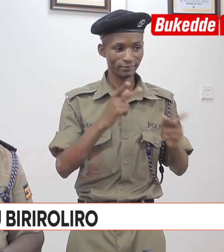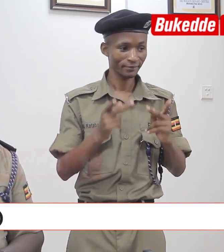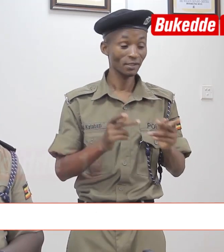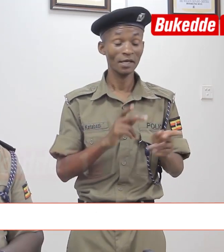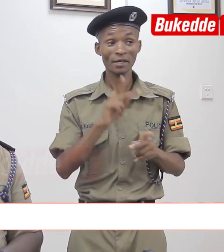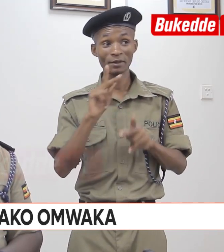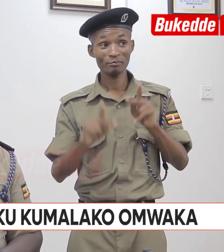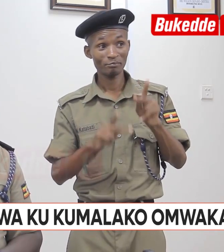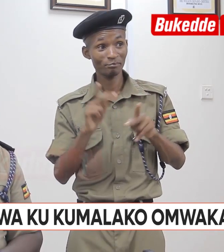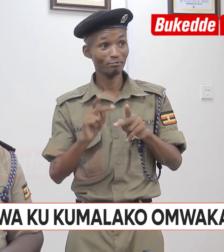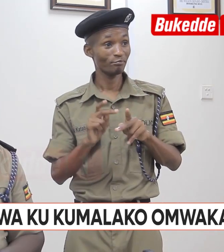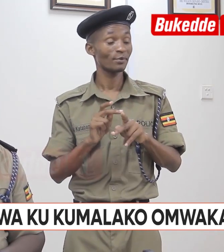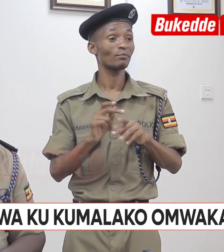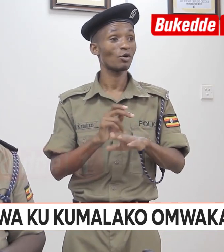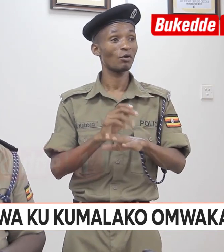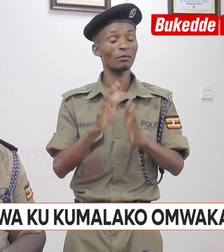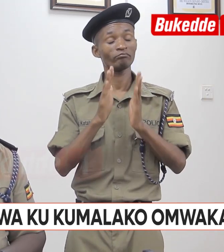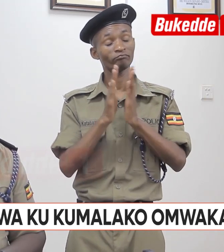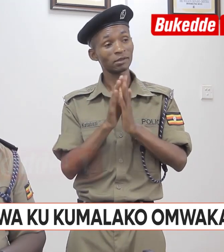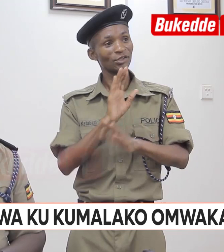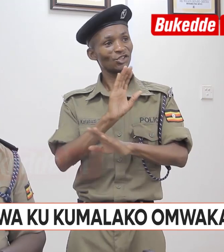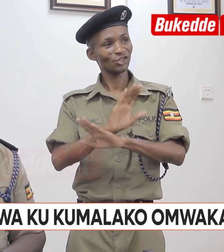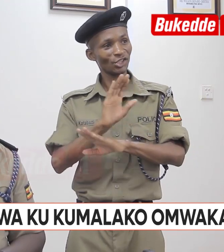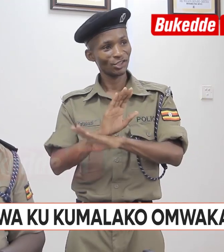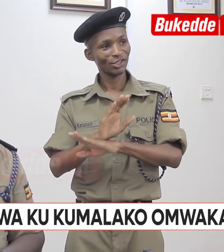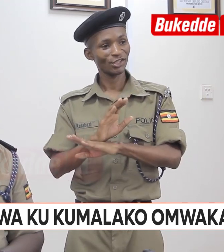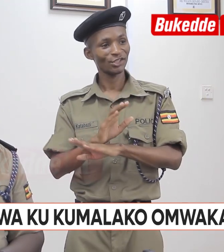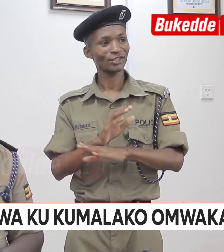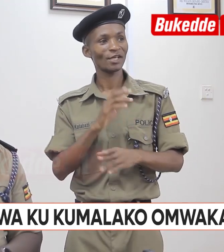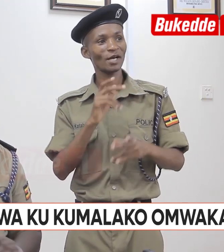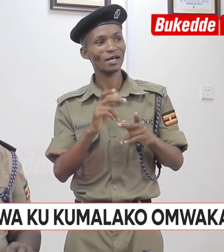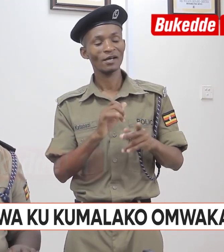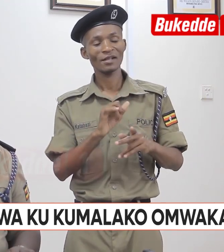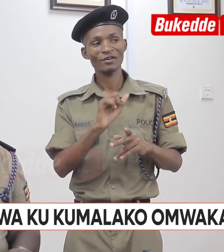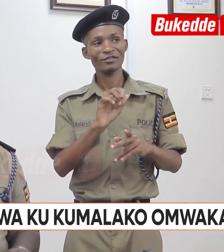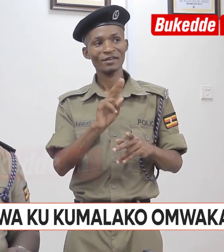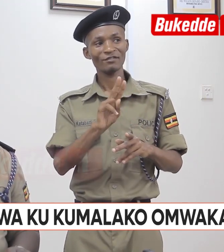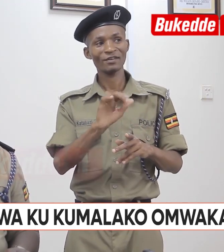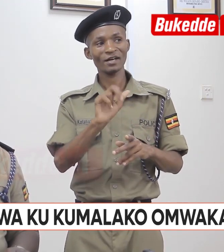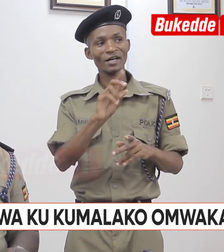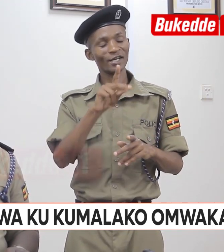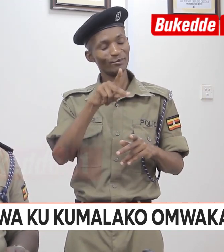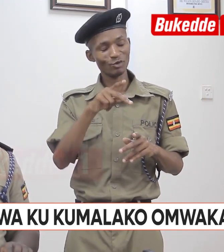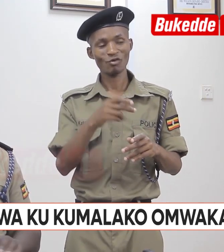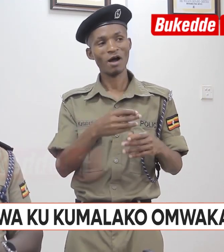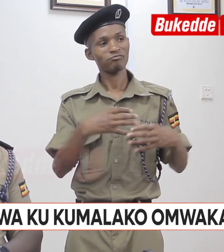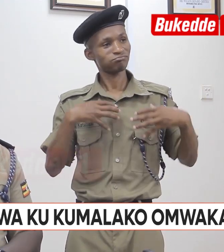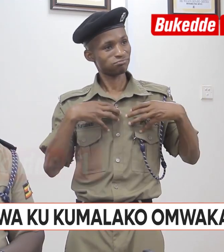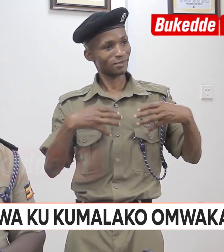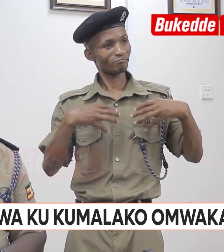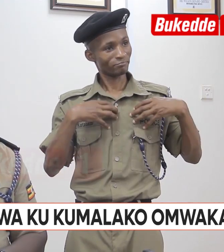masinzizo, ba road mayor ab'ebibuga ebinene ne ba VIP abalina ssente zaabwe nti neera ku mulundi